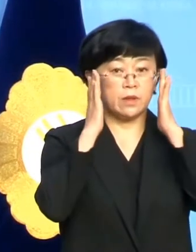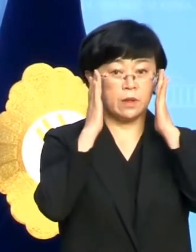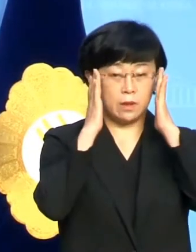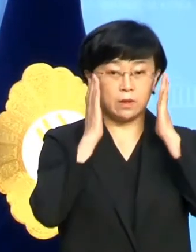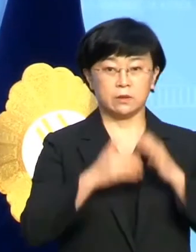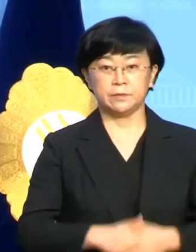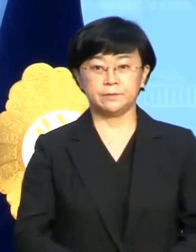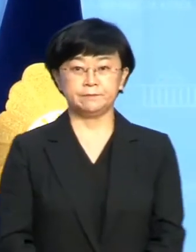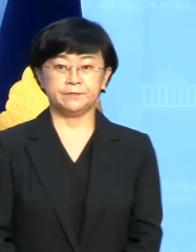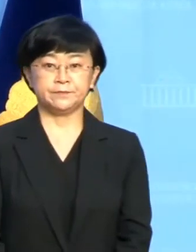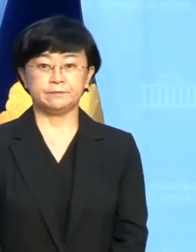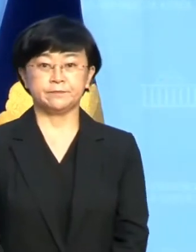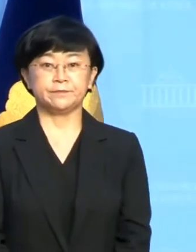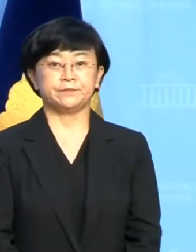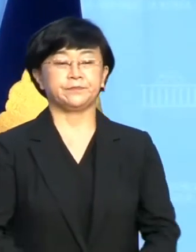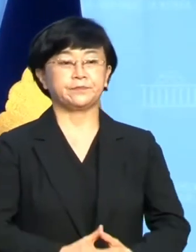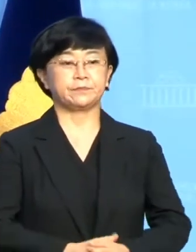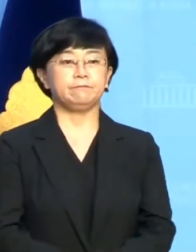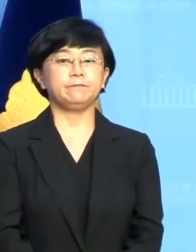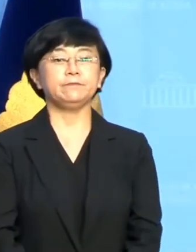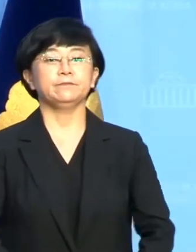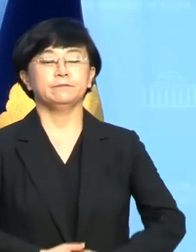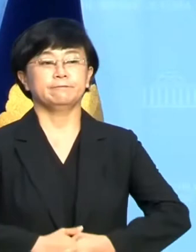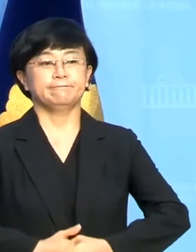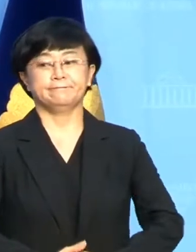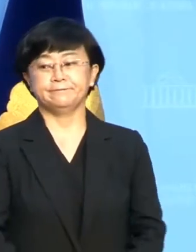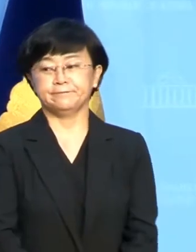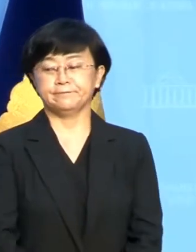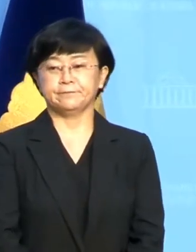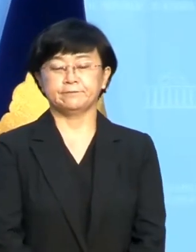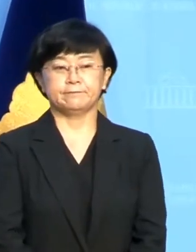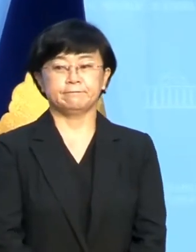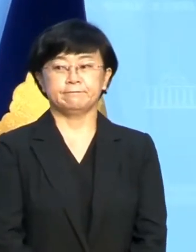아냐 예 아